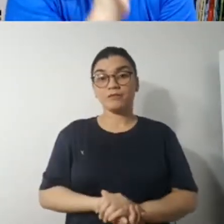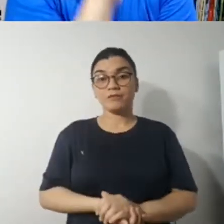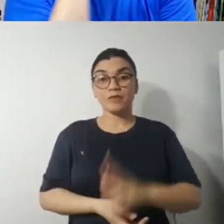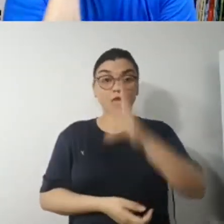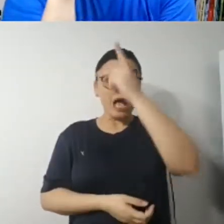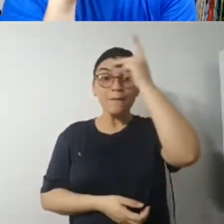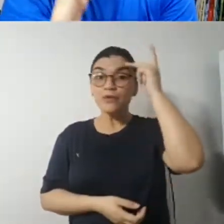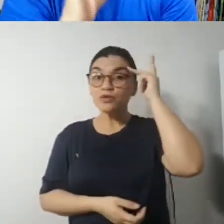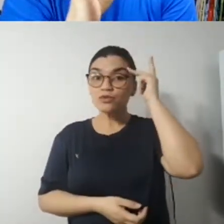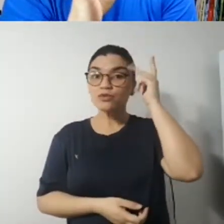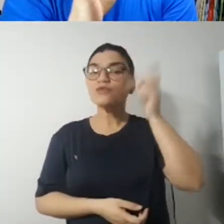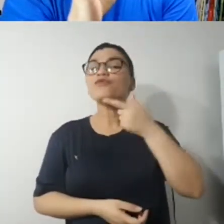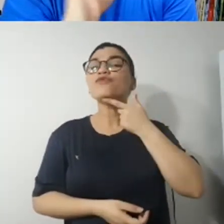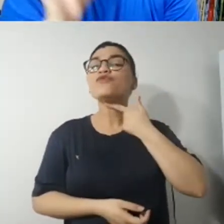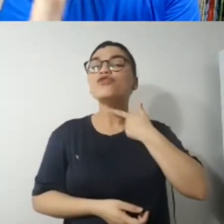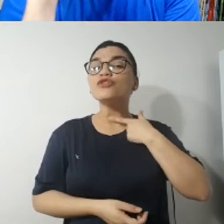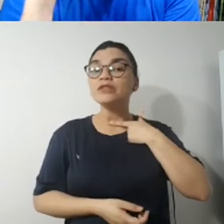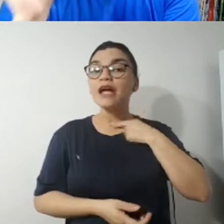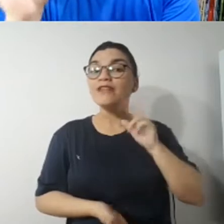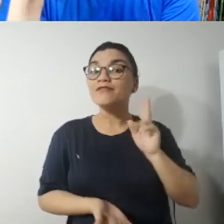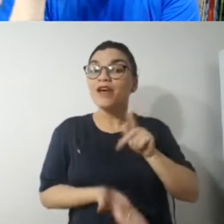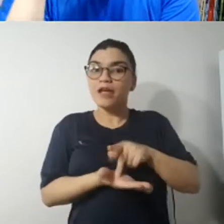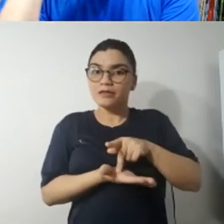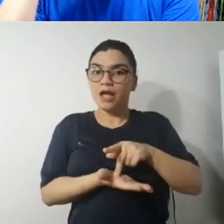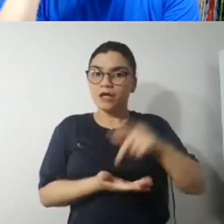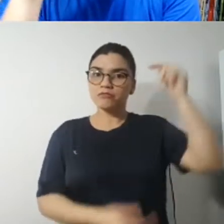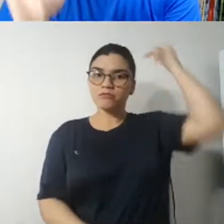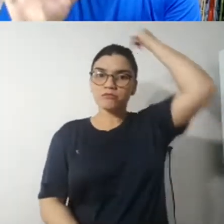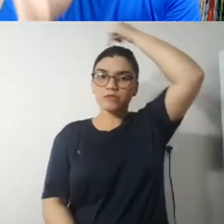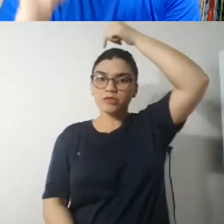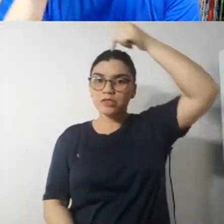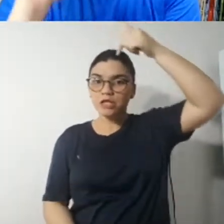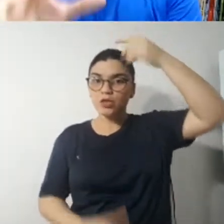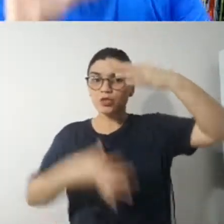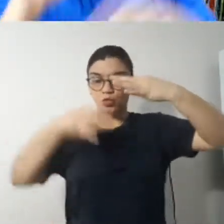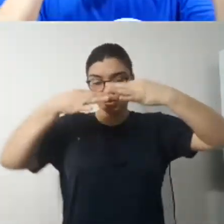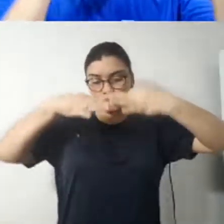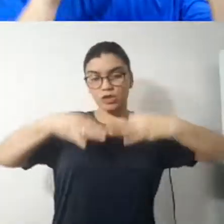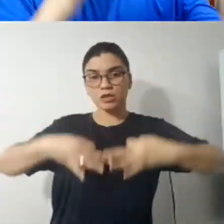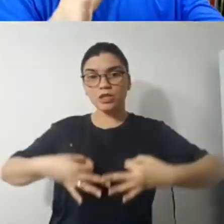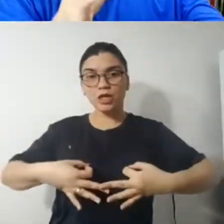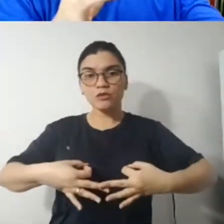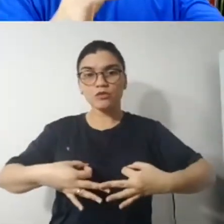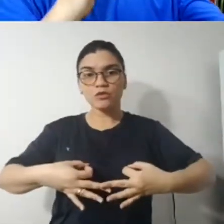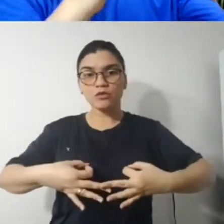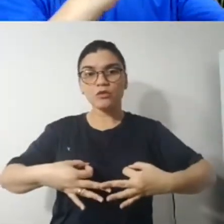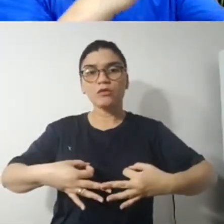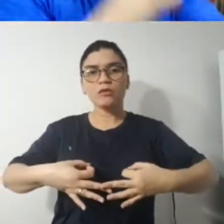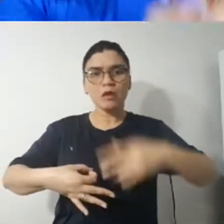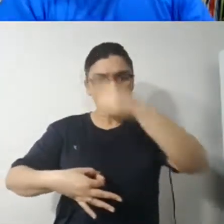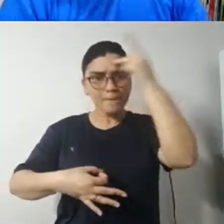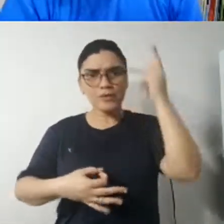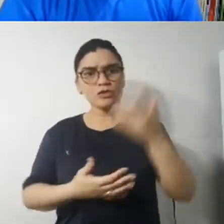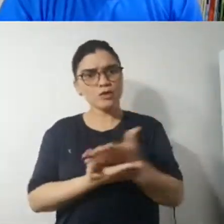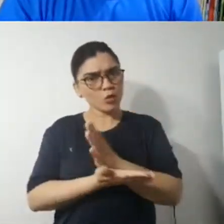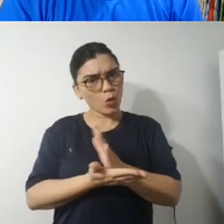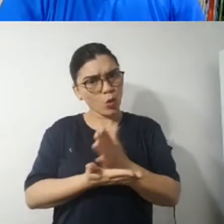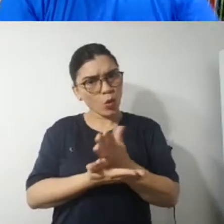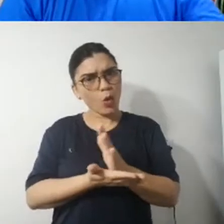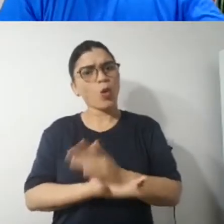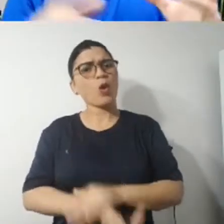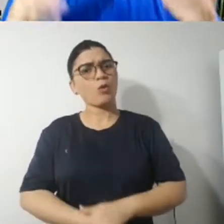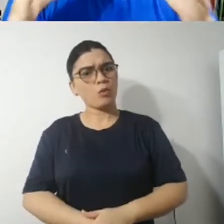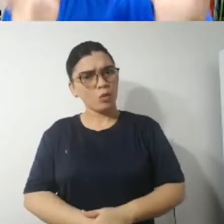sofrerão perseguições. Querer fazer a coisa certa te torna alvo de quem é errado.